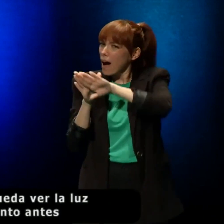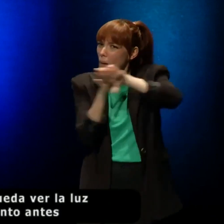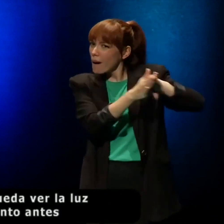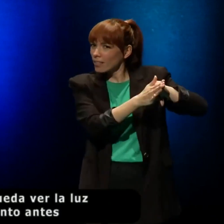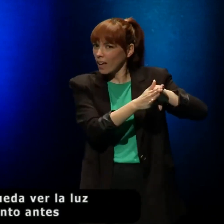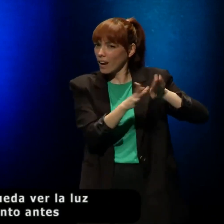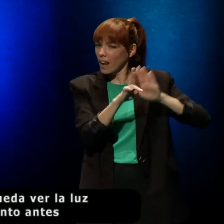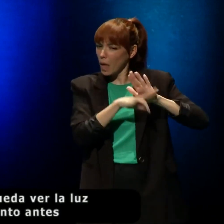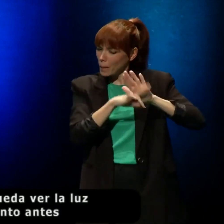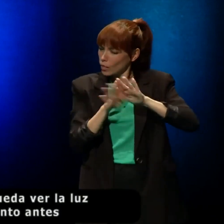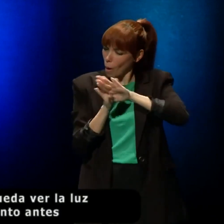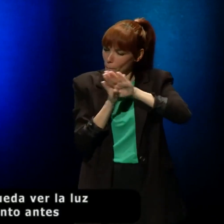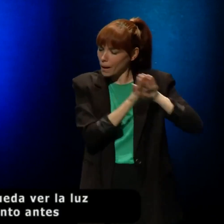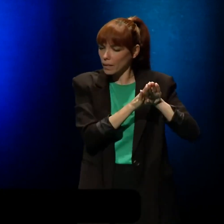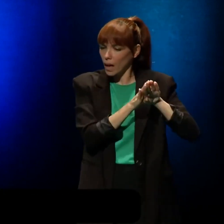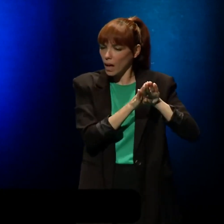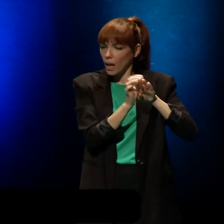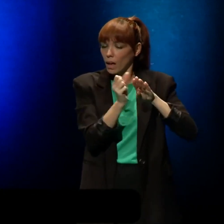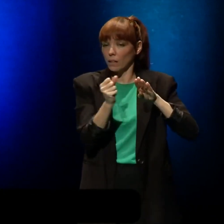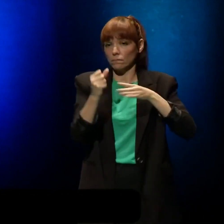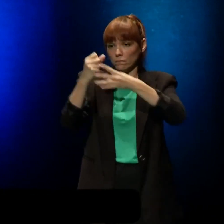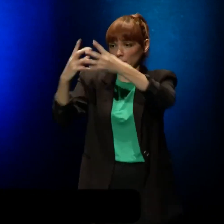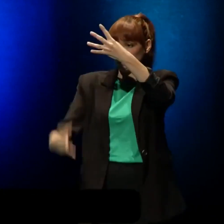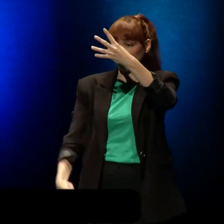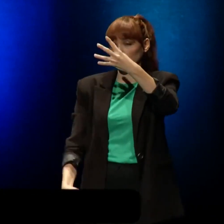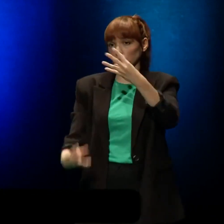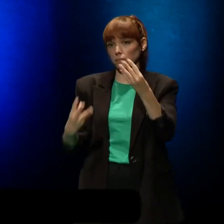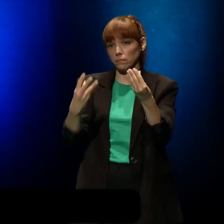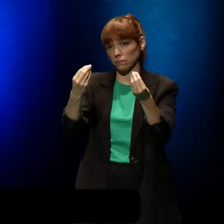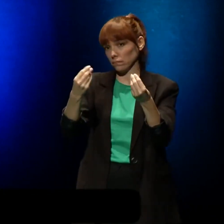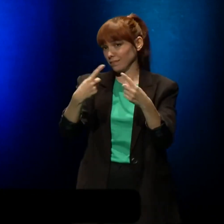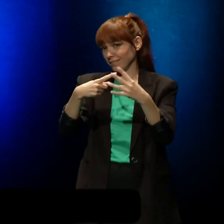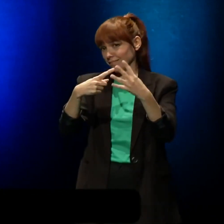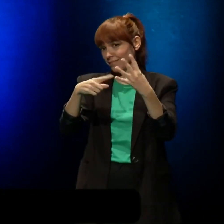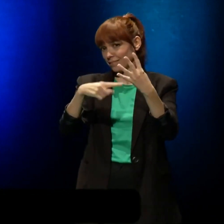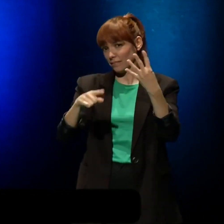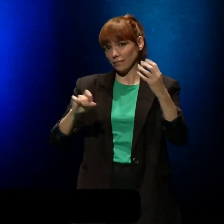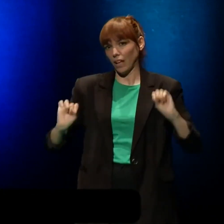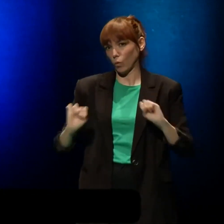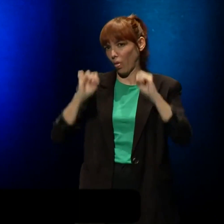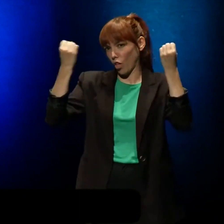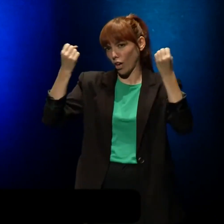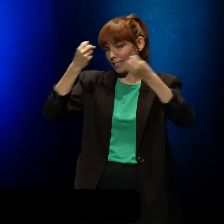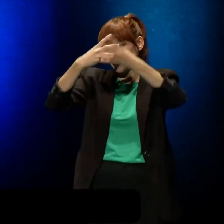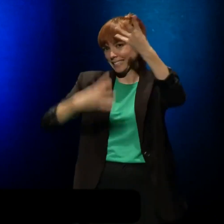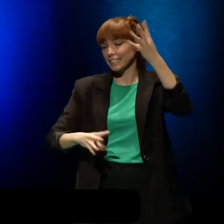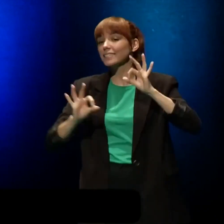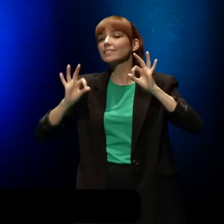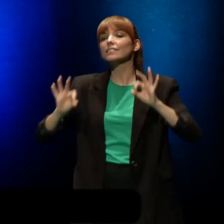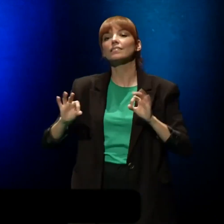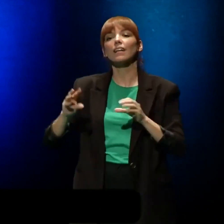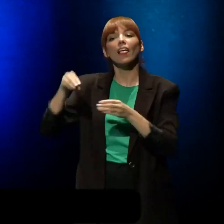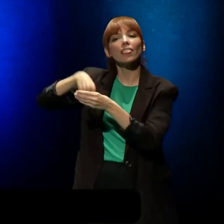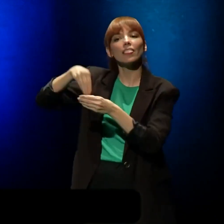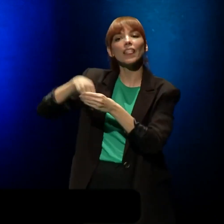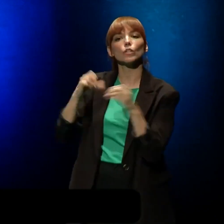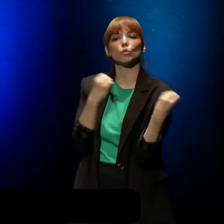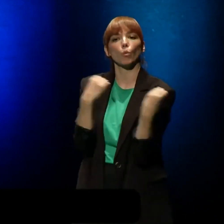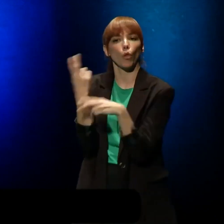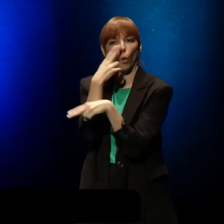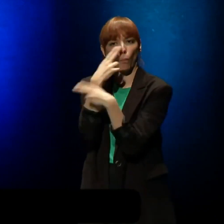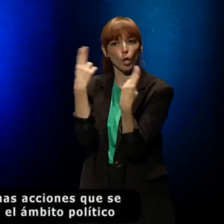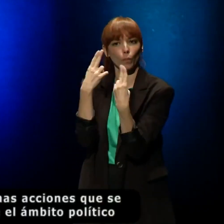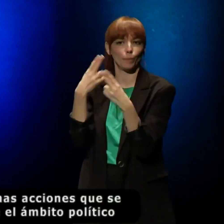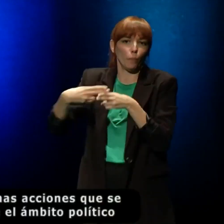independientemente de eso, hay muchísimas acciones que se hacen desde el ámbito político que